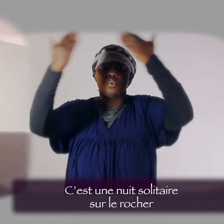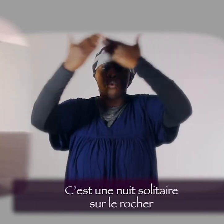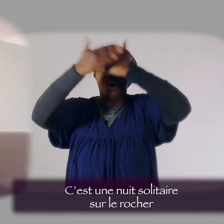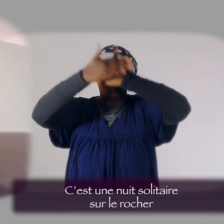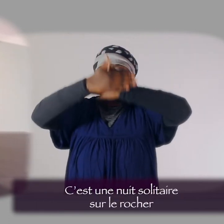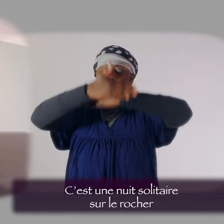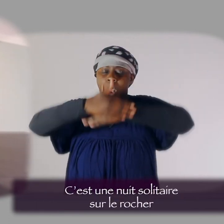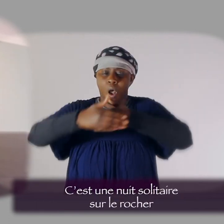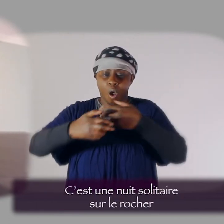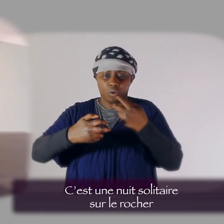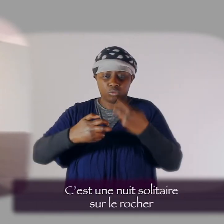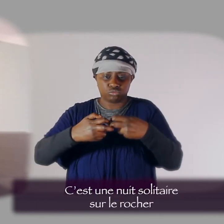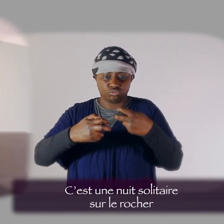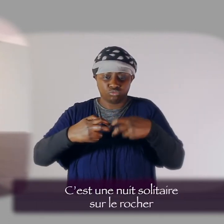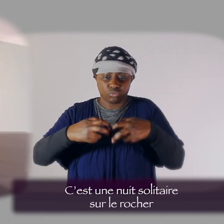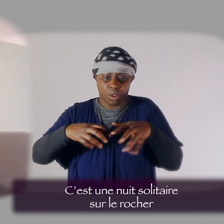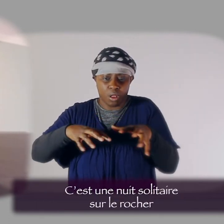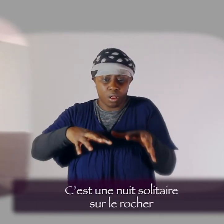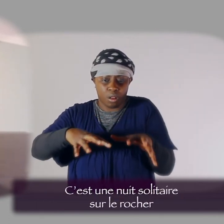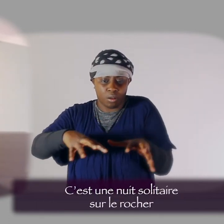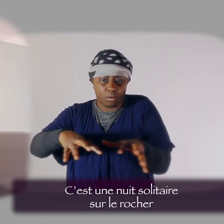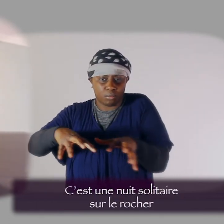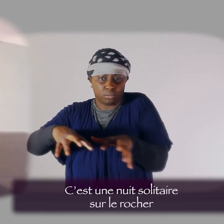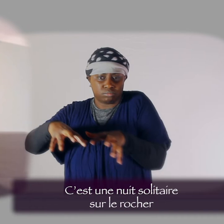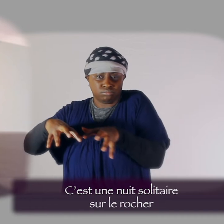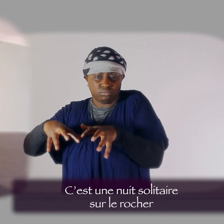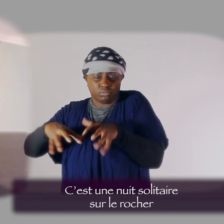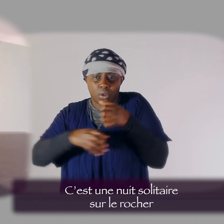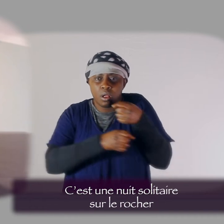是岩石上寂寞的黑夜。